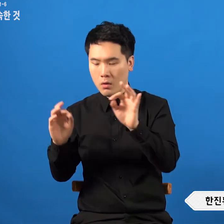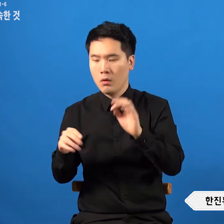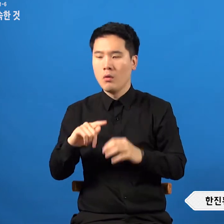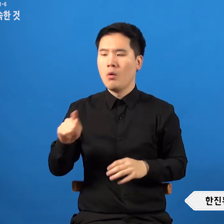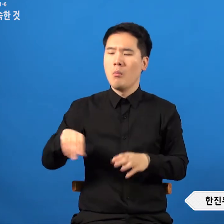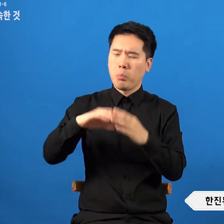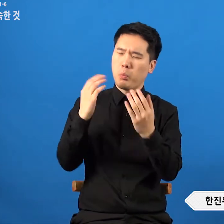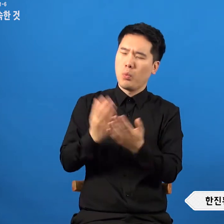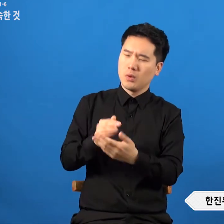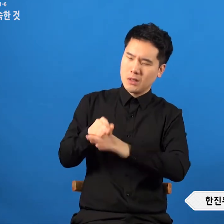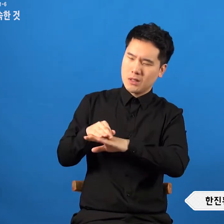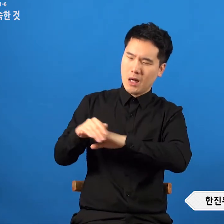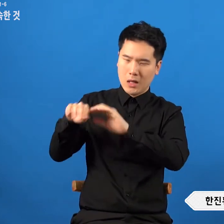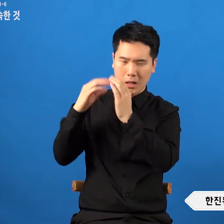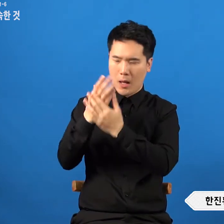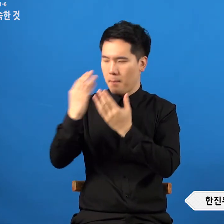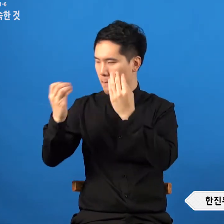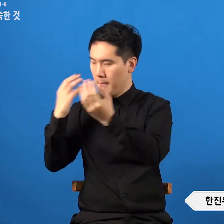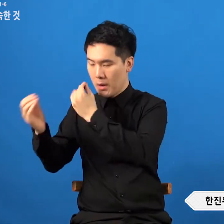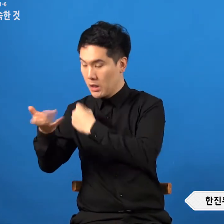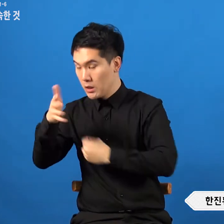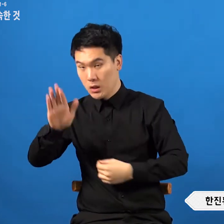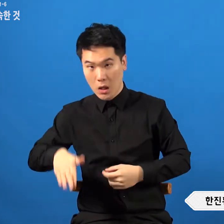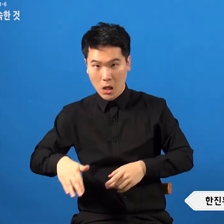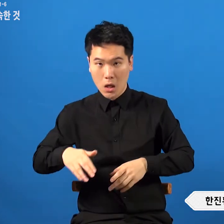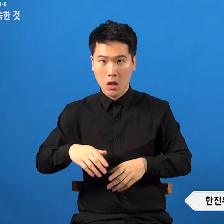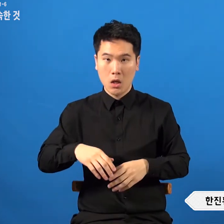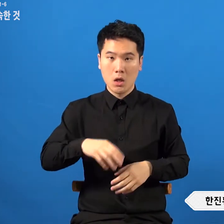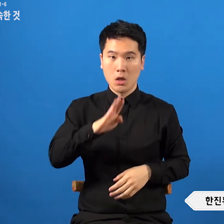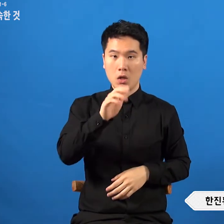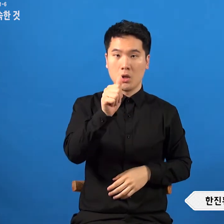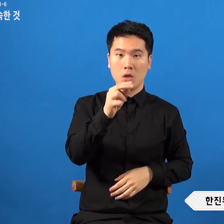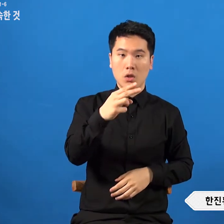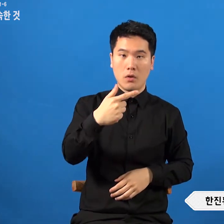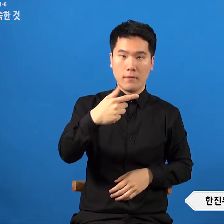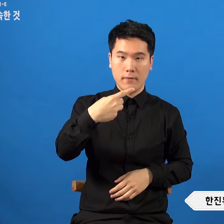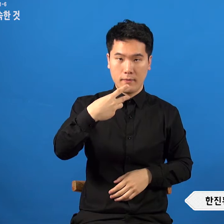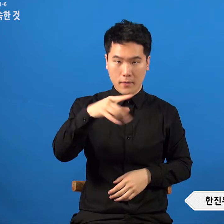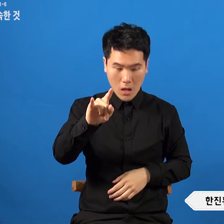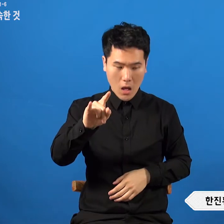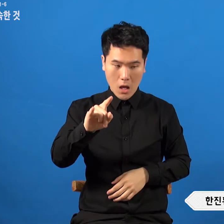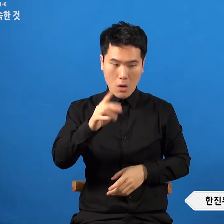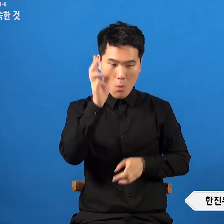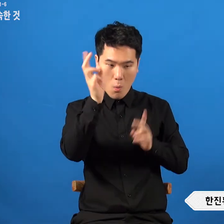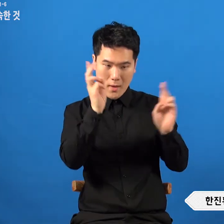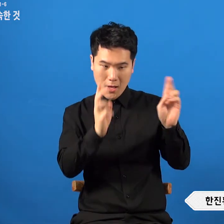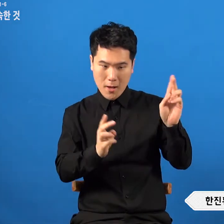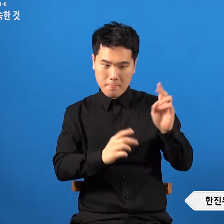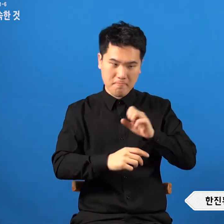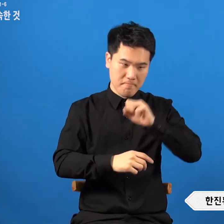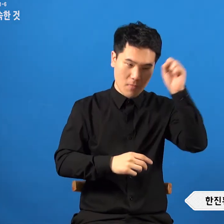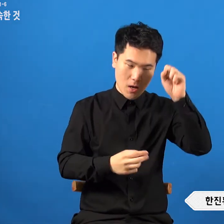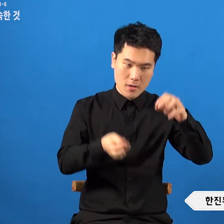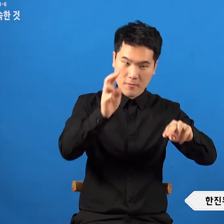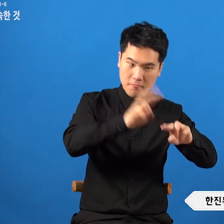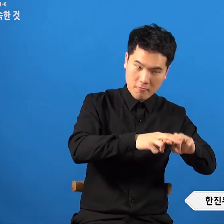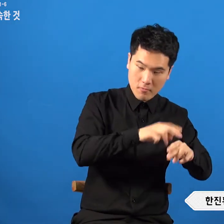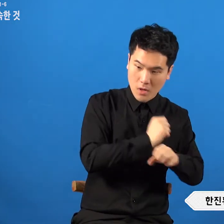눈에 띄었는데 현대차에 입사하고 나니까 차들이 딱 다 두 종류밖에는 없는